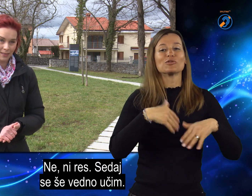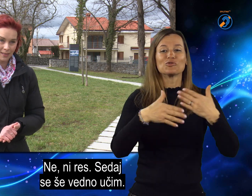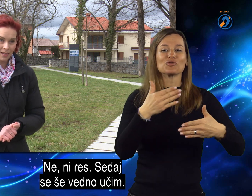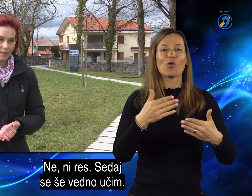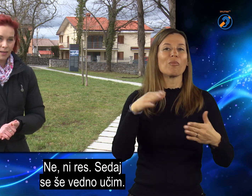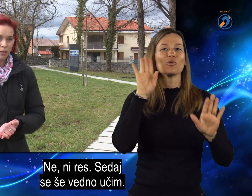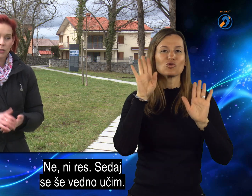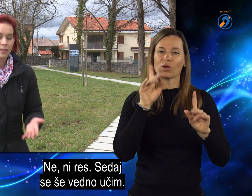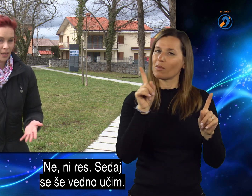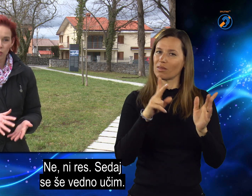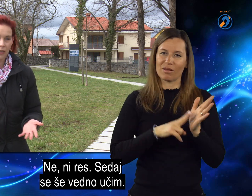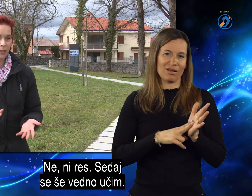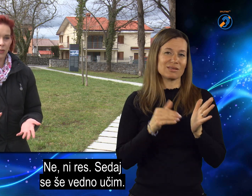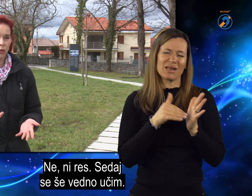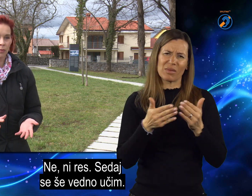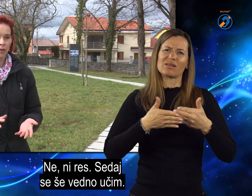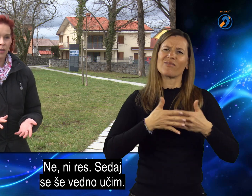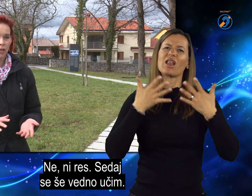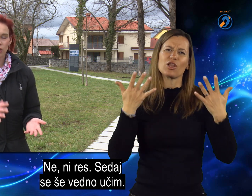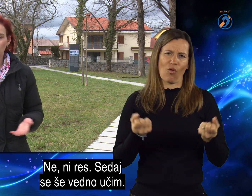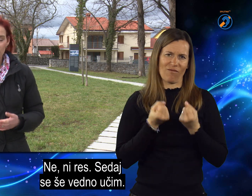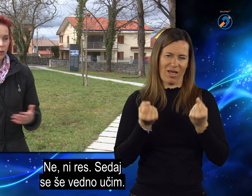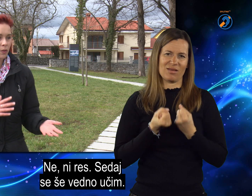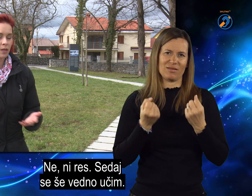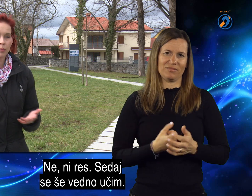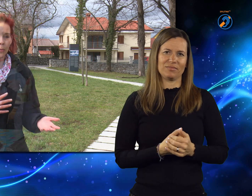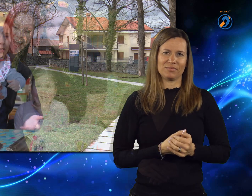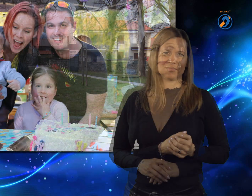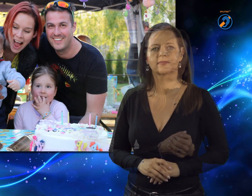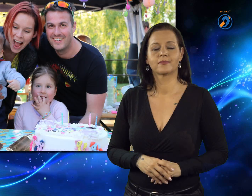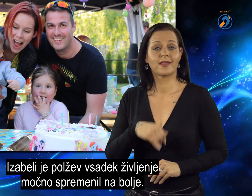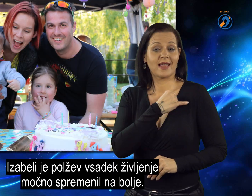ni res. Še se da še vedno si všim.